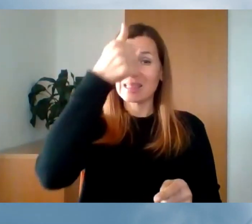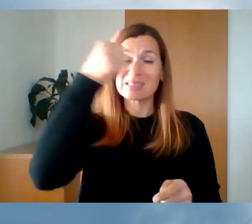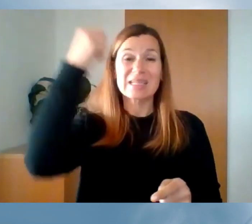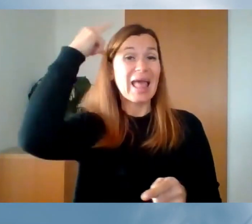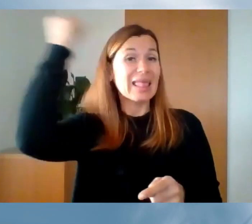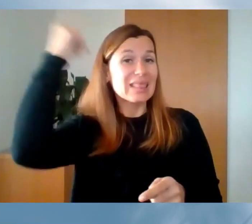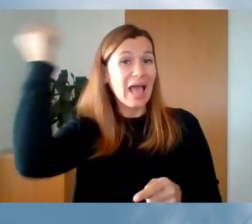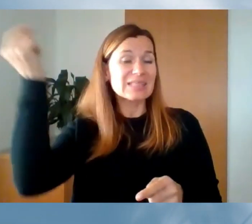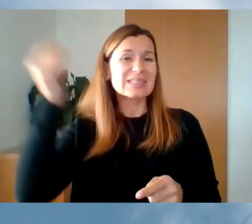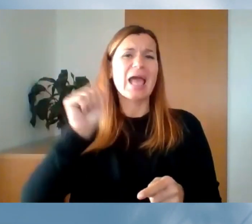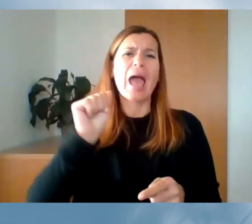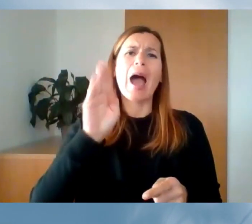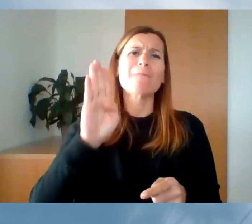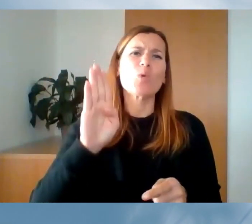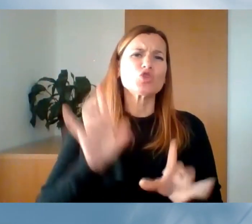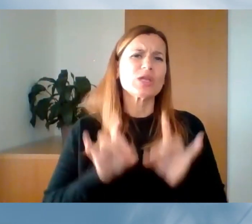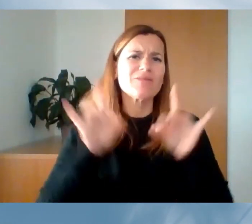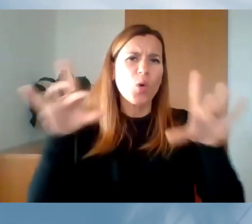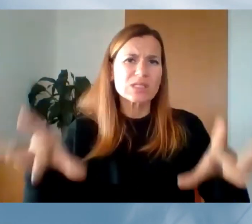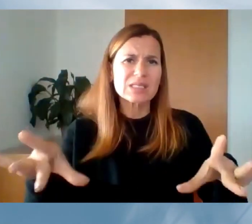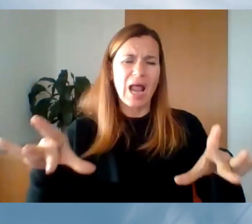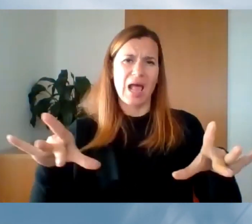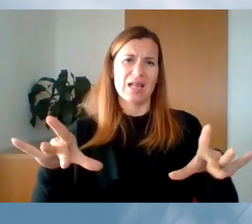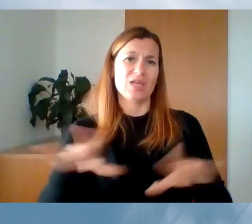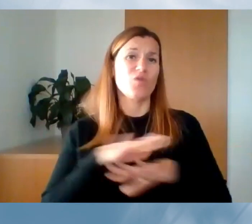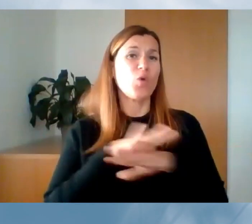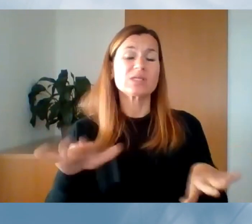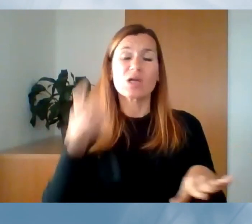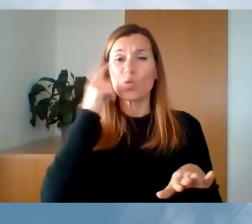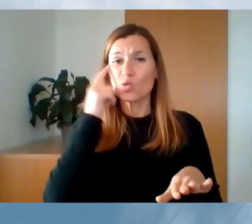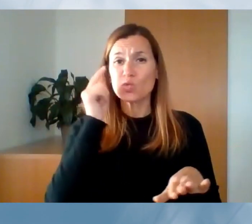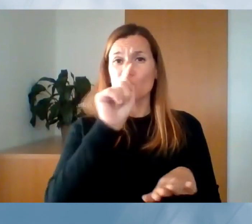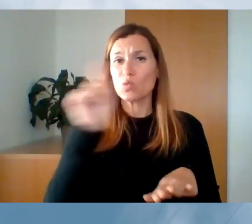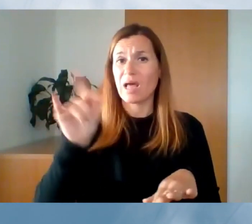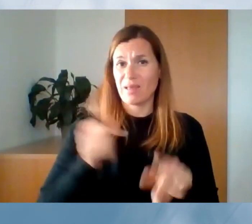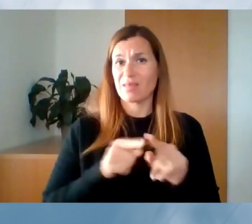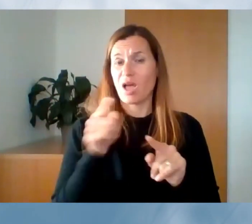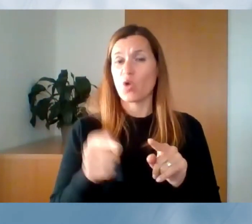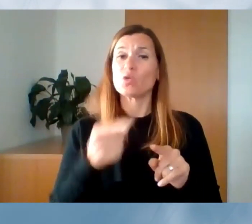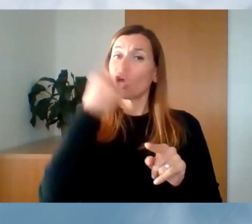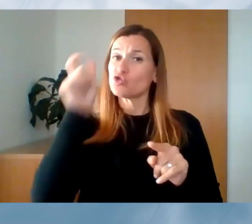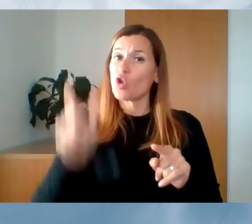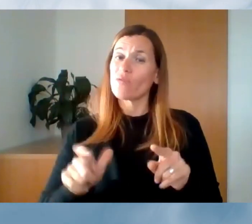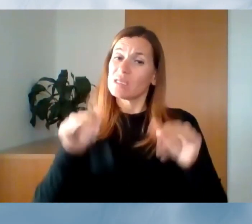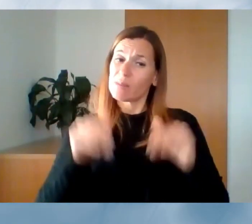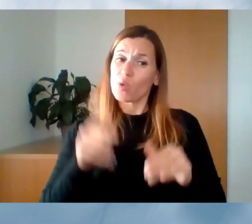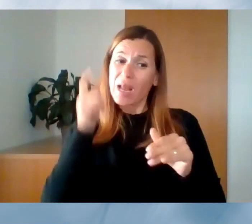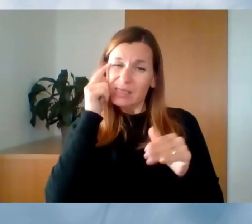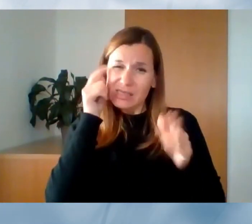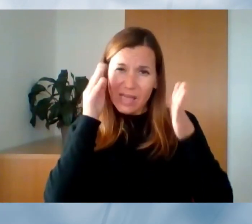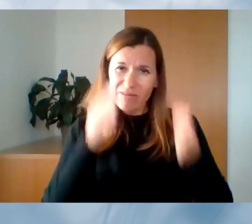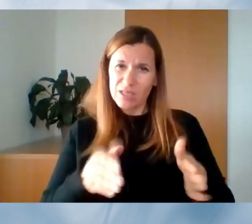indijske, indijanske, aboriginske v Avstraliji in vseh kultur je, da se mora človek